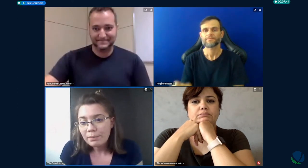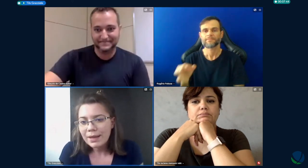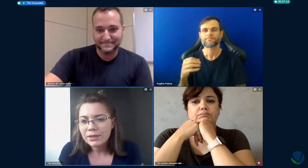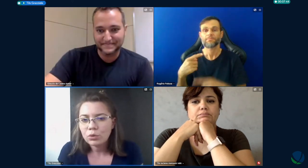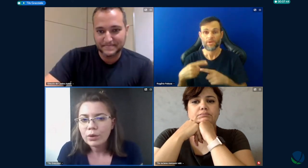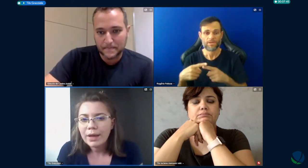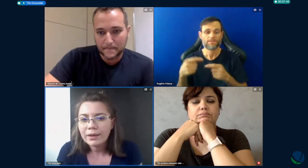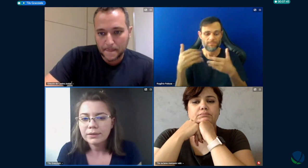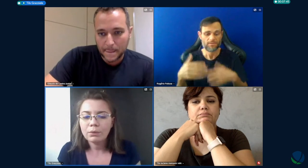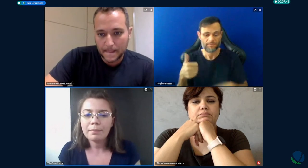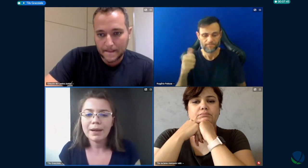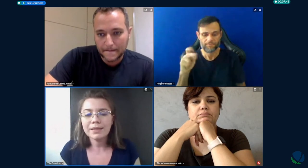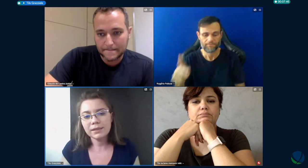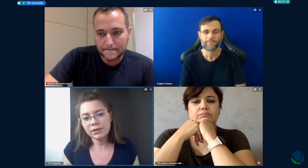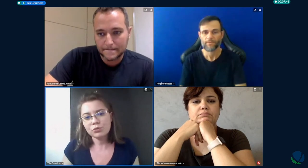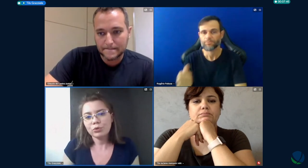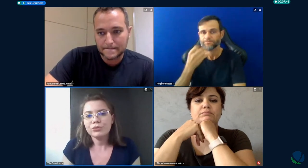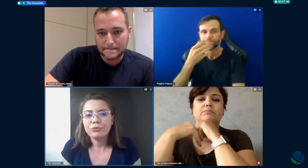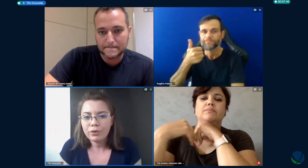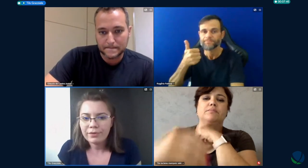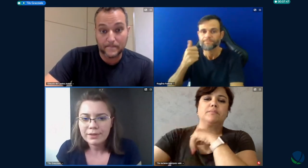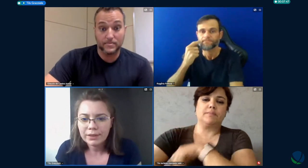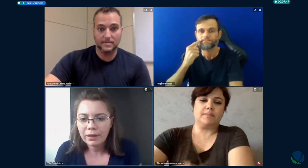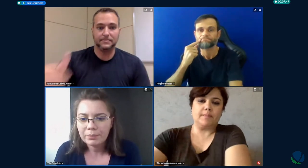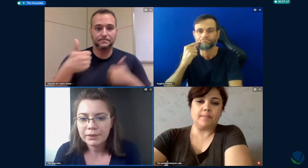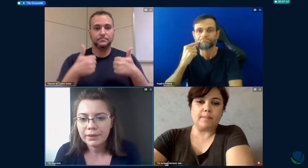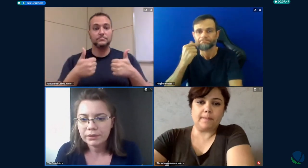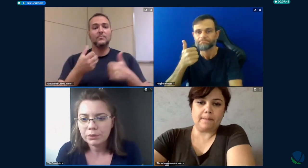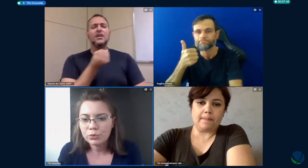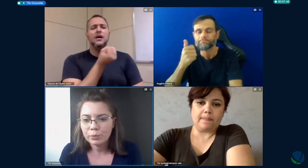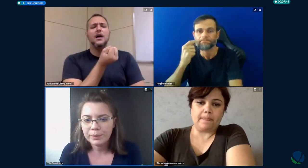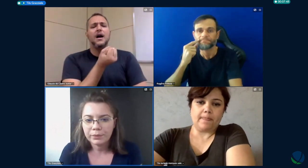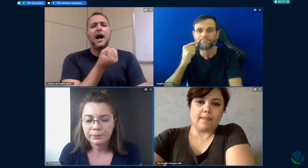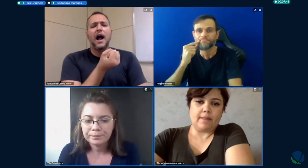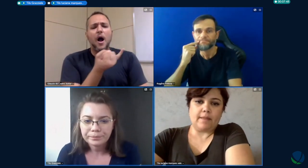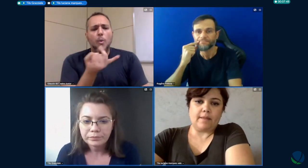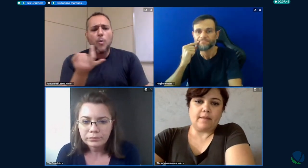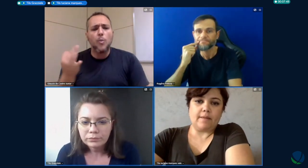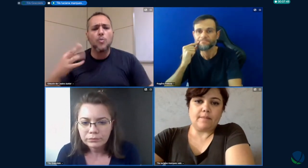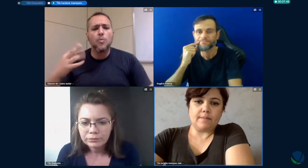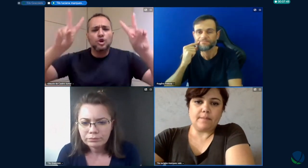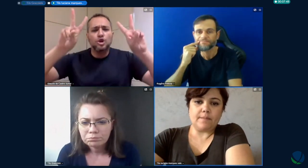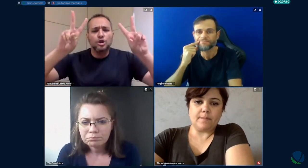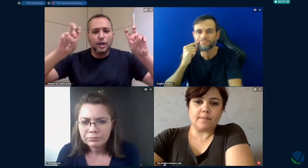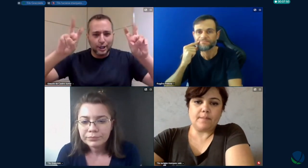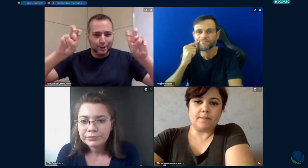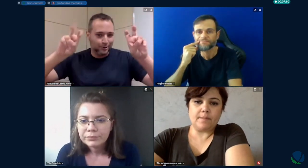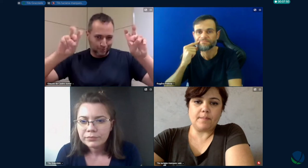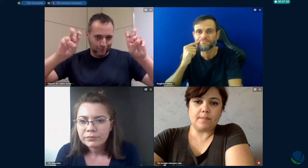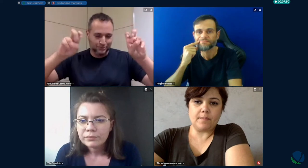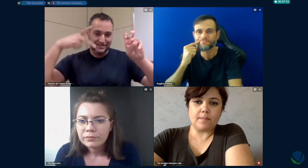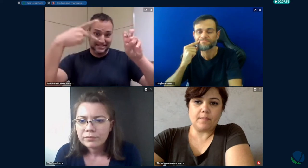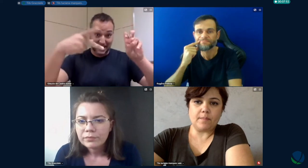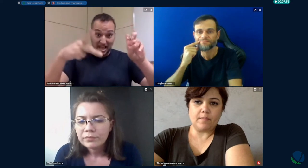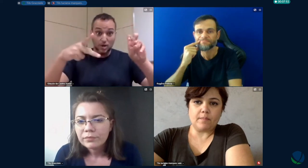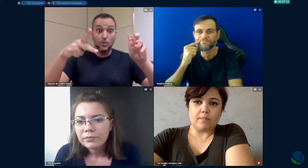A sua base, colocar, então, a base que te motivou a fazer daquela maneira. Então, a sua opinião.